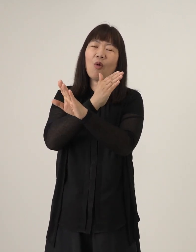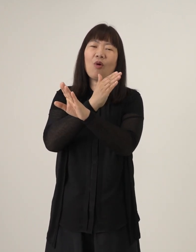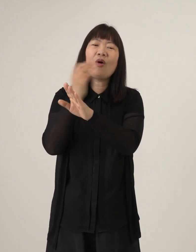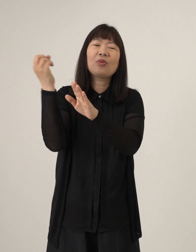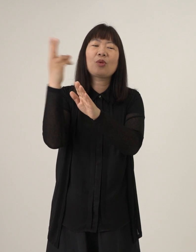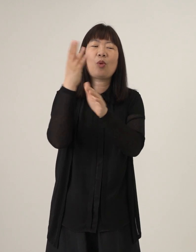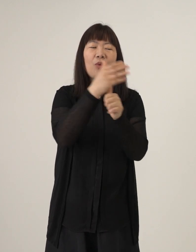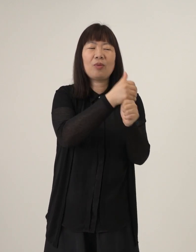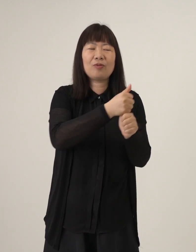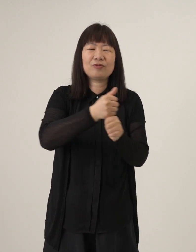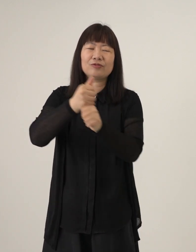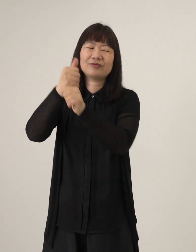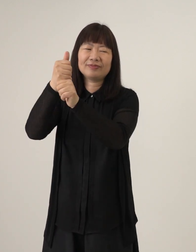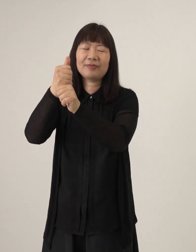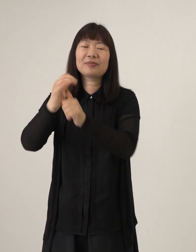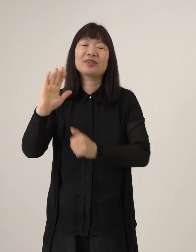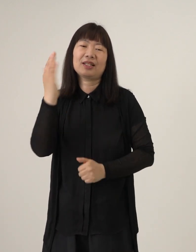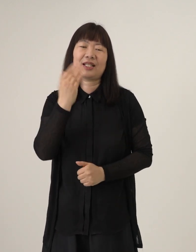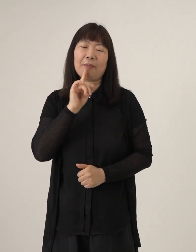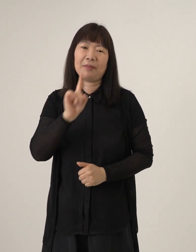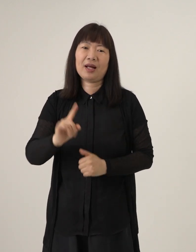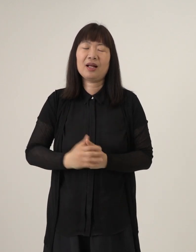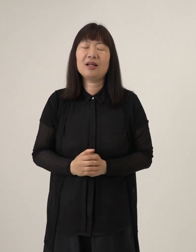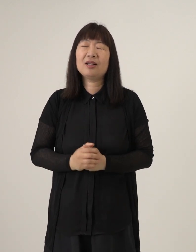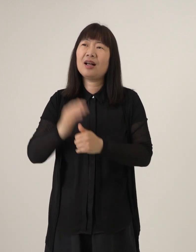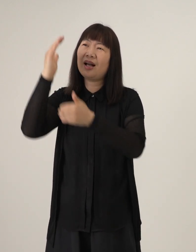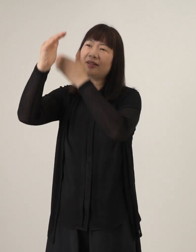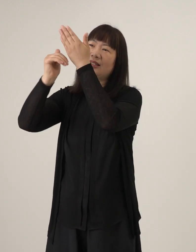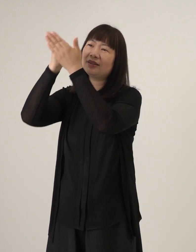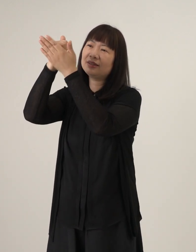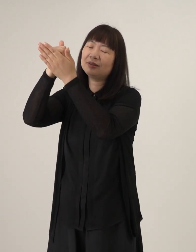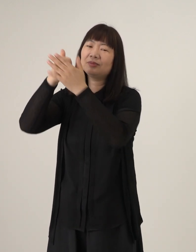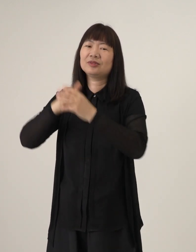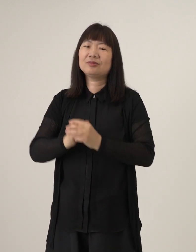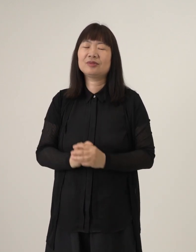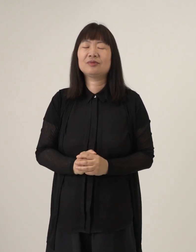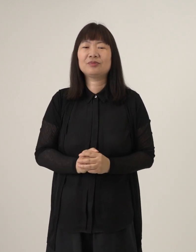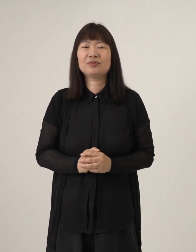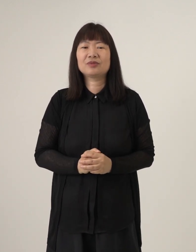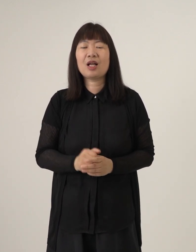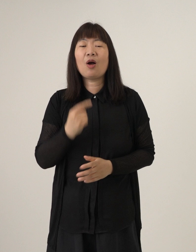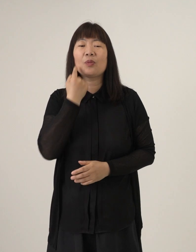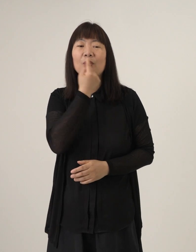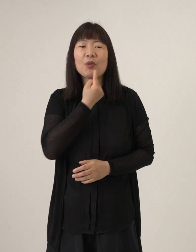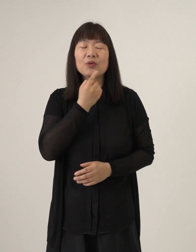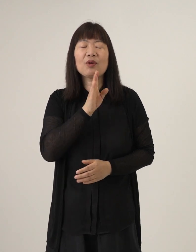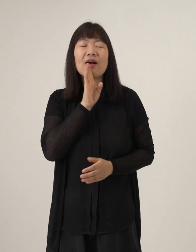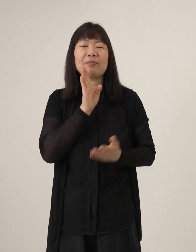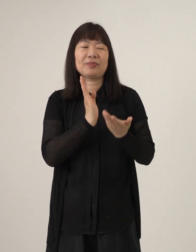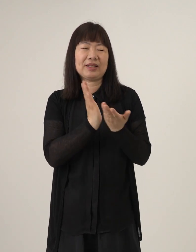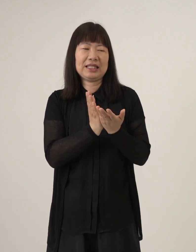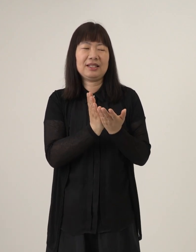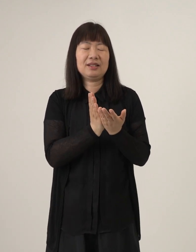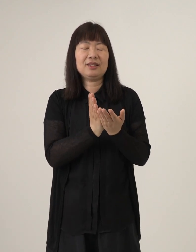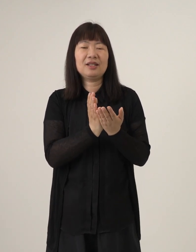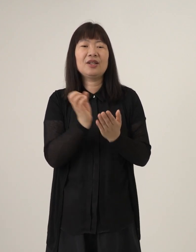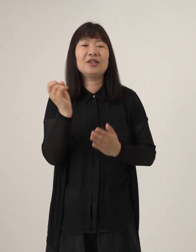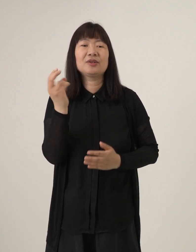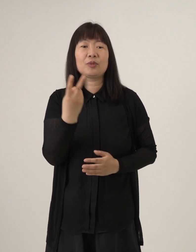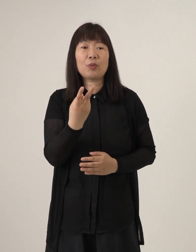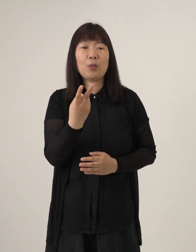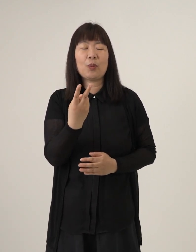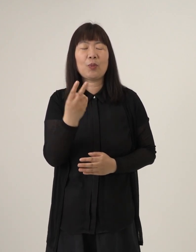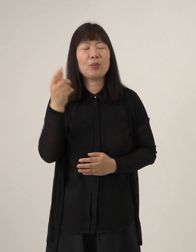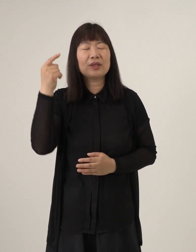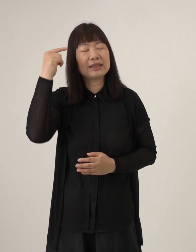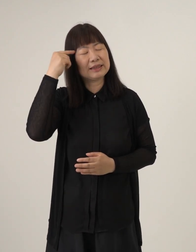감동을 받고. 자, 여기를 보세요. 하나님은 굉장히 논리적이고 합리적이고 이성적인 분이세요.